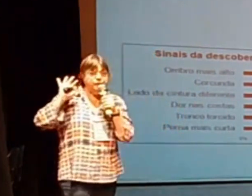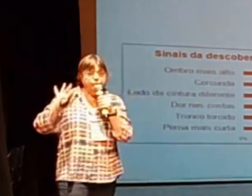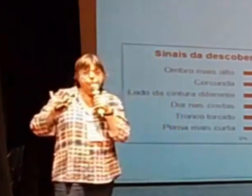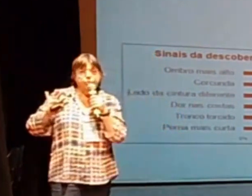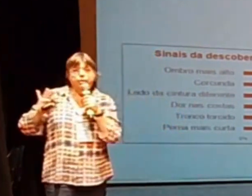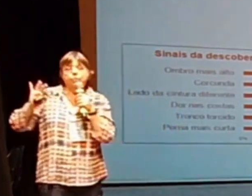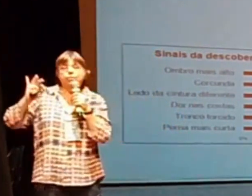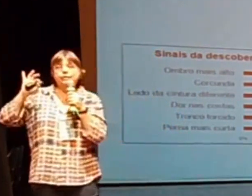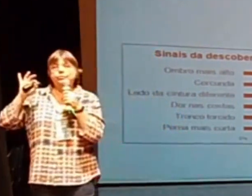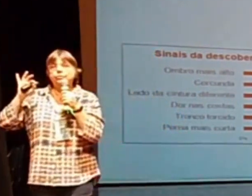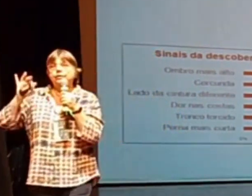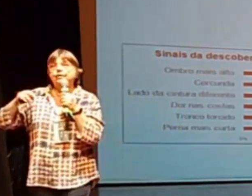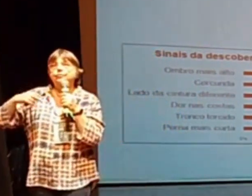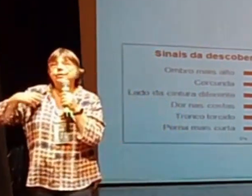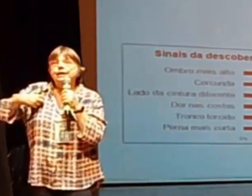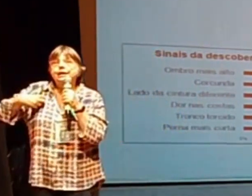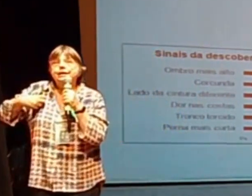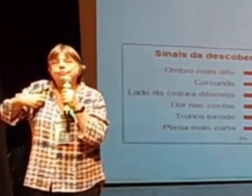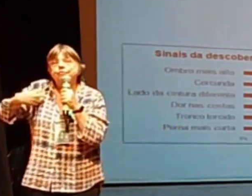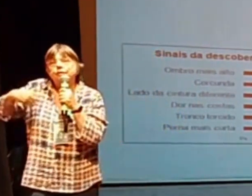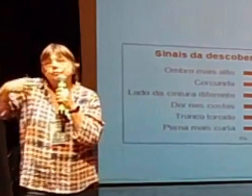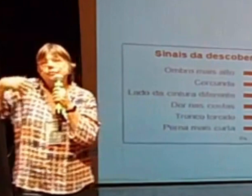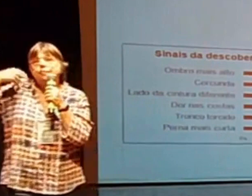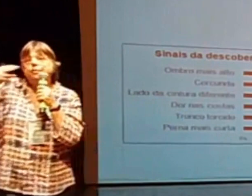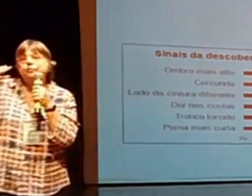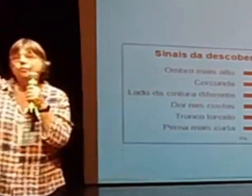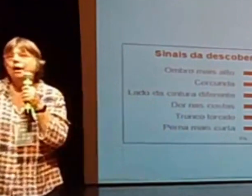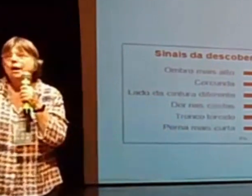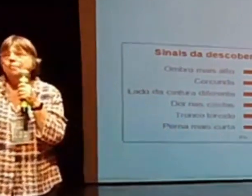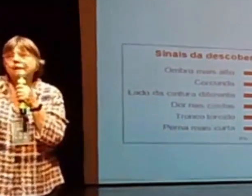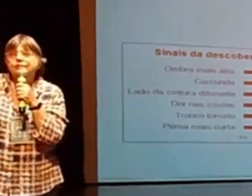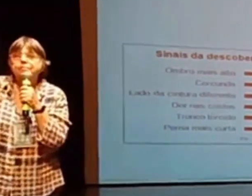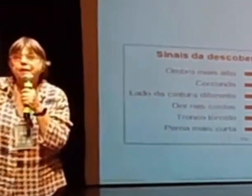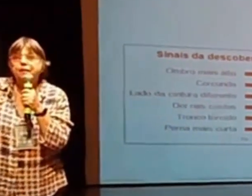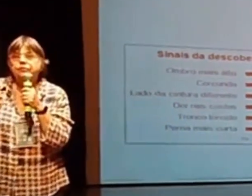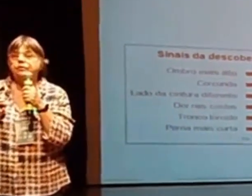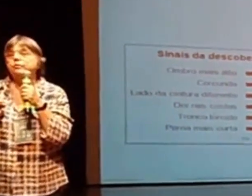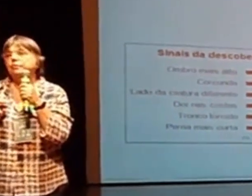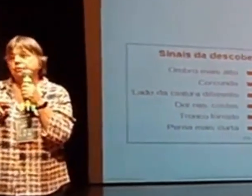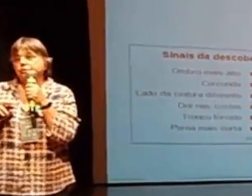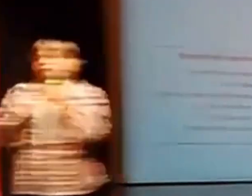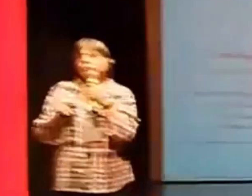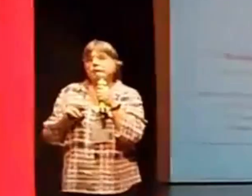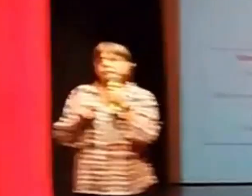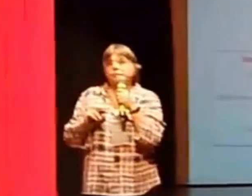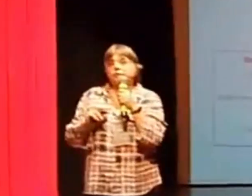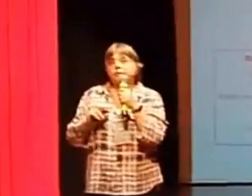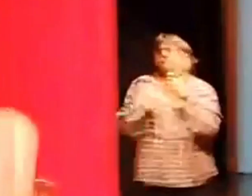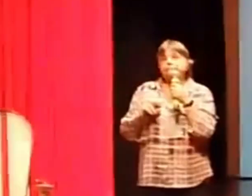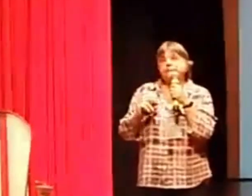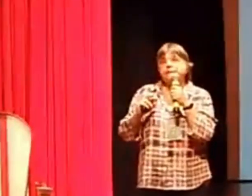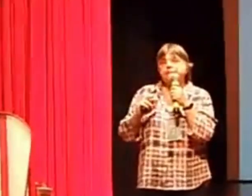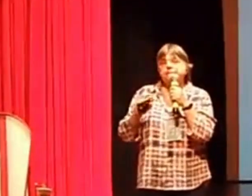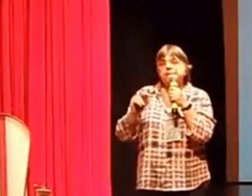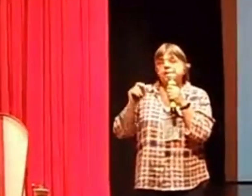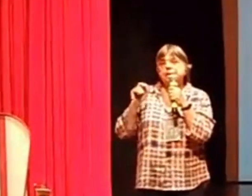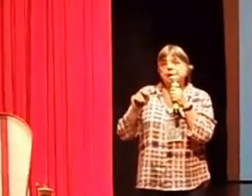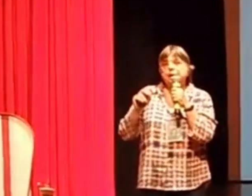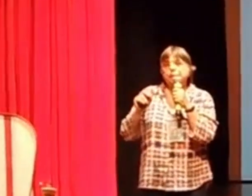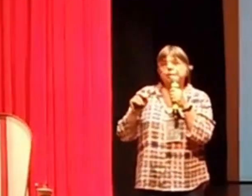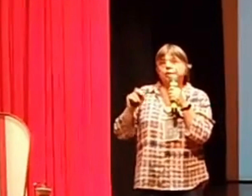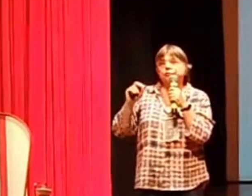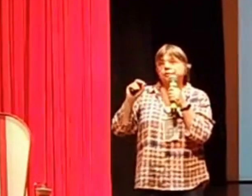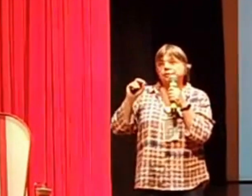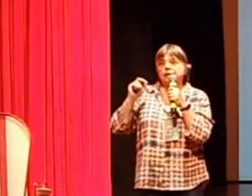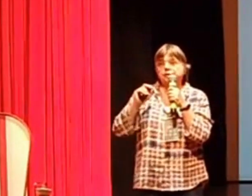gente perguntou quais os sinais, o que fez com que a pessoa percebesse que tinha uma escoliose, né? E